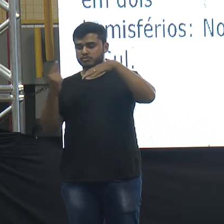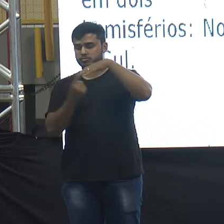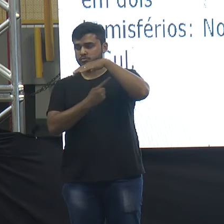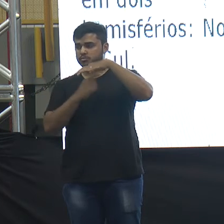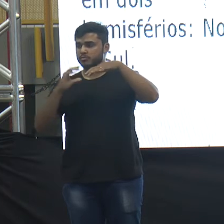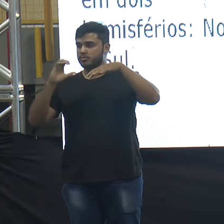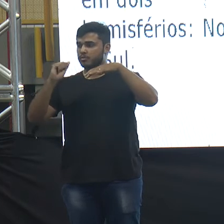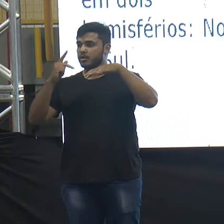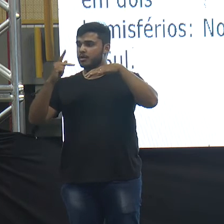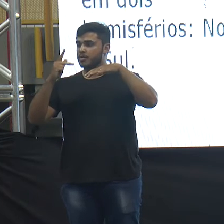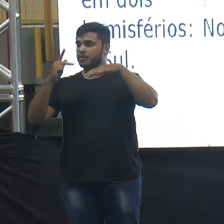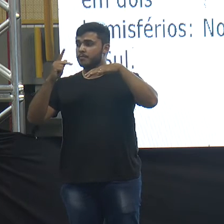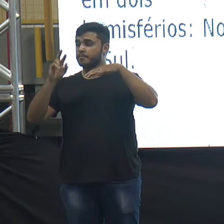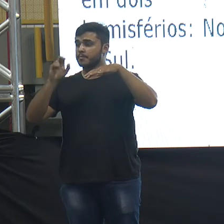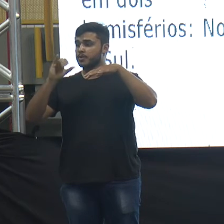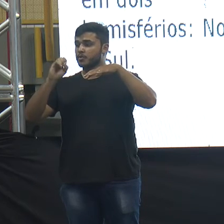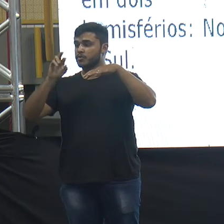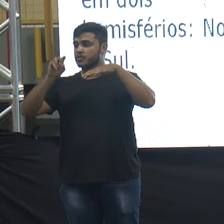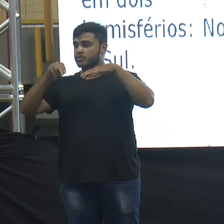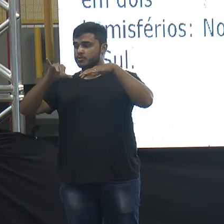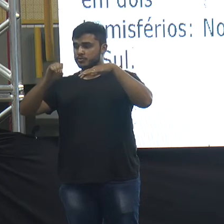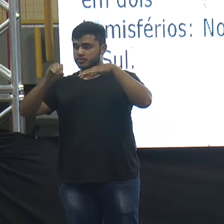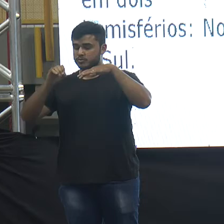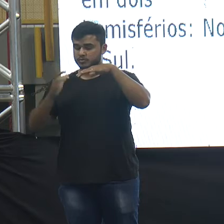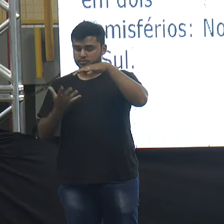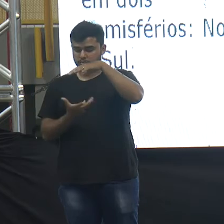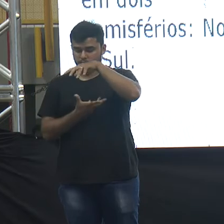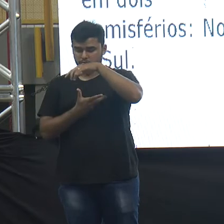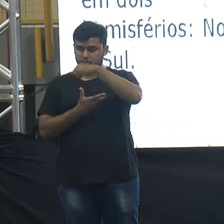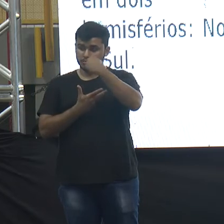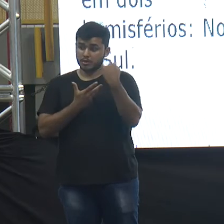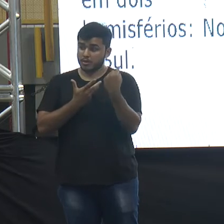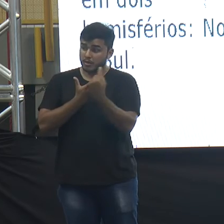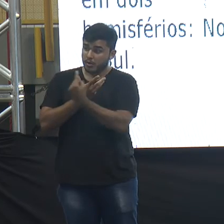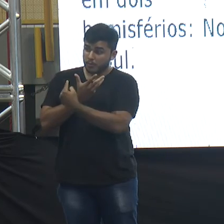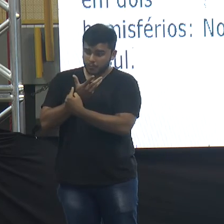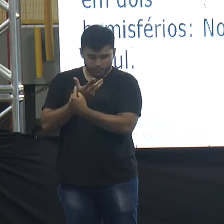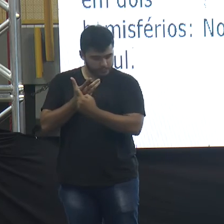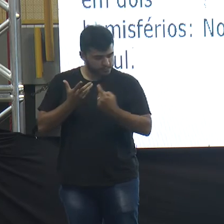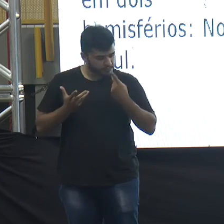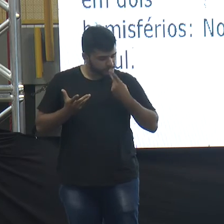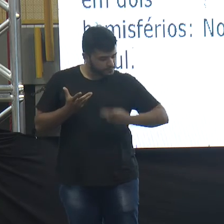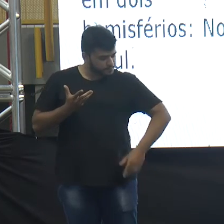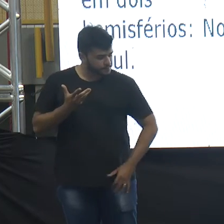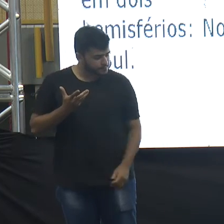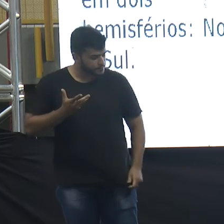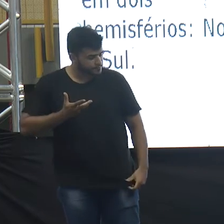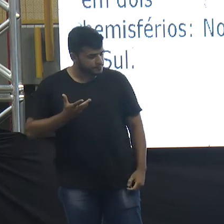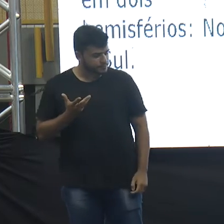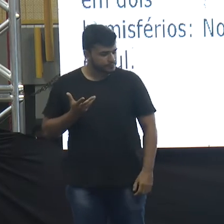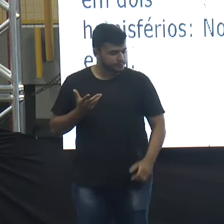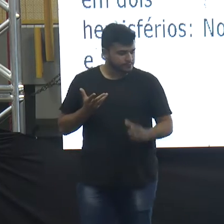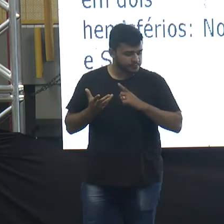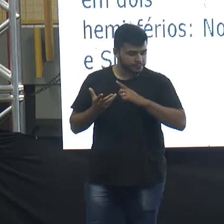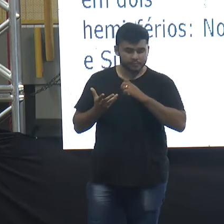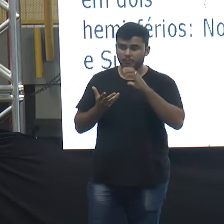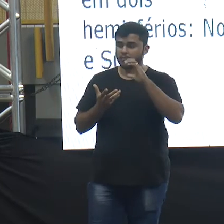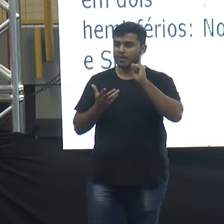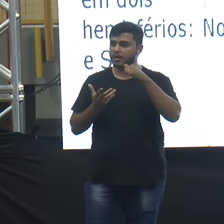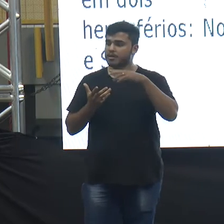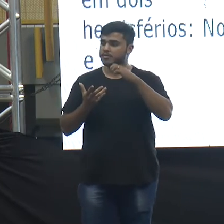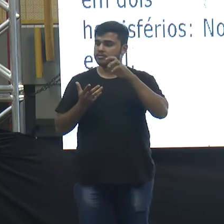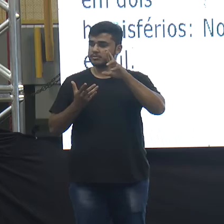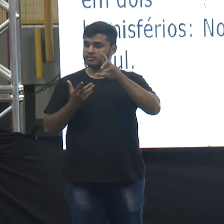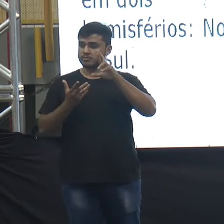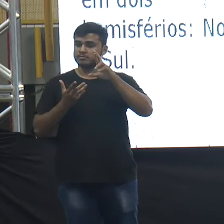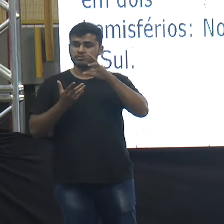3 latitudes. O Equador é 0 grau, os trópicos, 23, os círculos